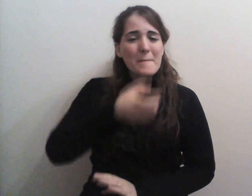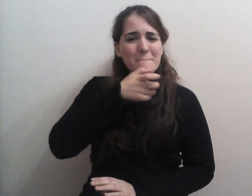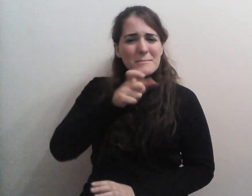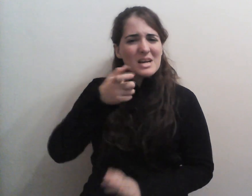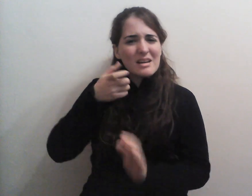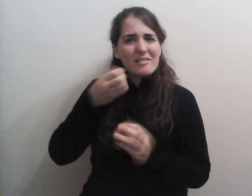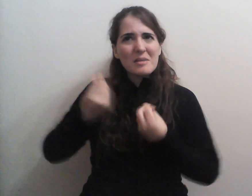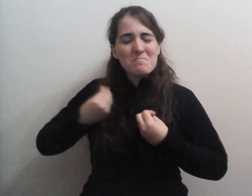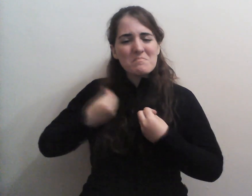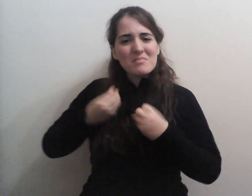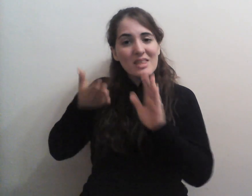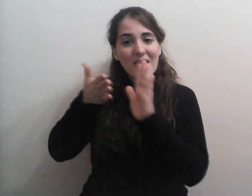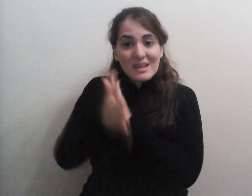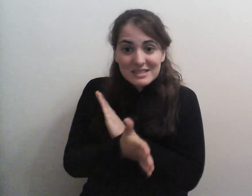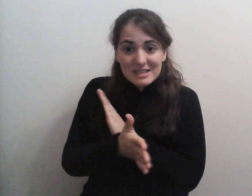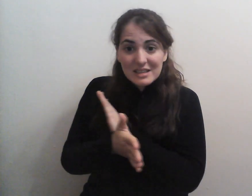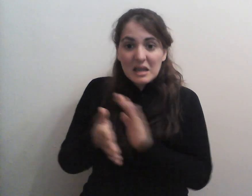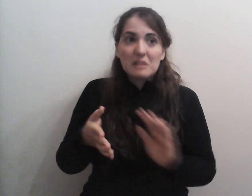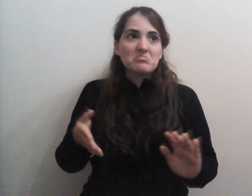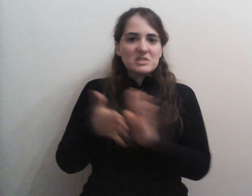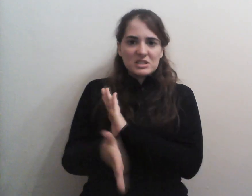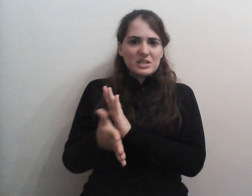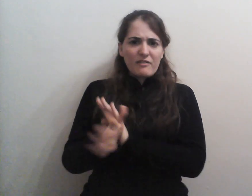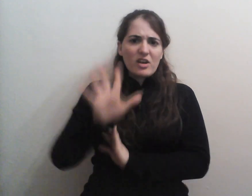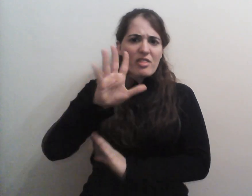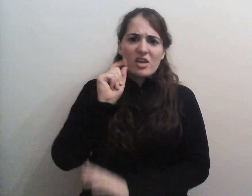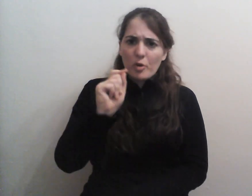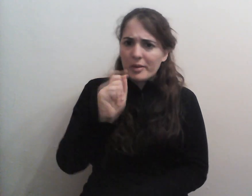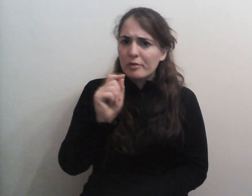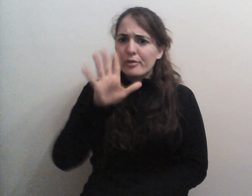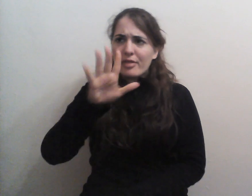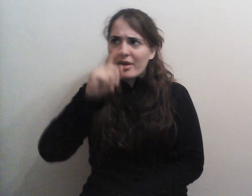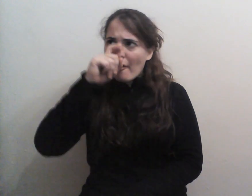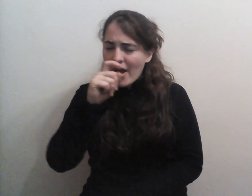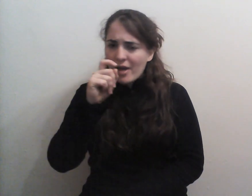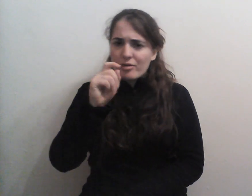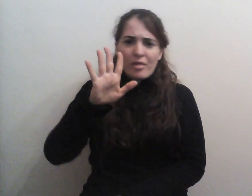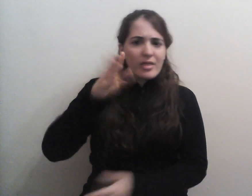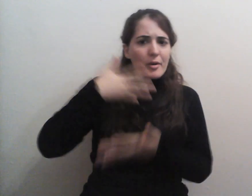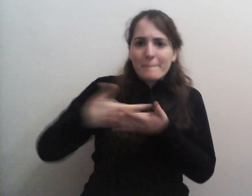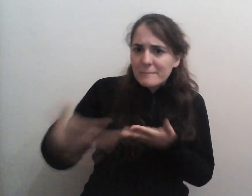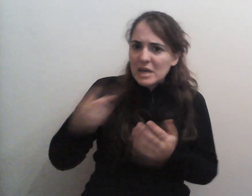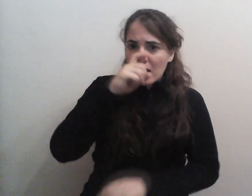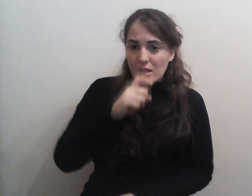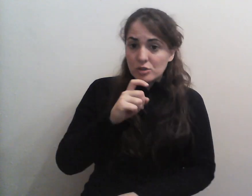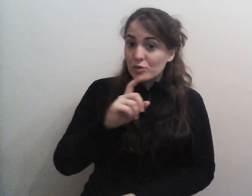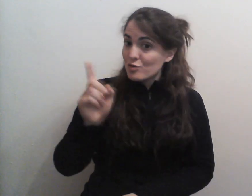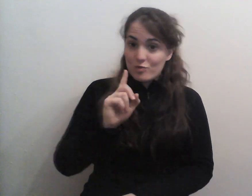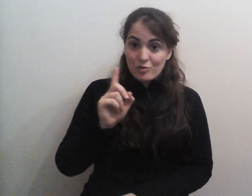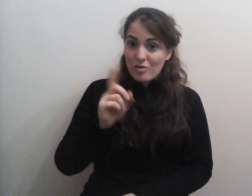eterna, no se refiere a vida de 5 minutos, ni 5 años, ni 5 décadas, ni 5 milenios. Vida eterna es eterna, no